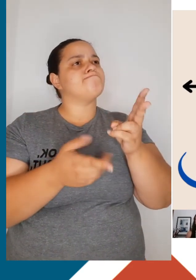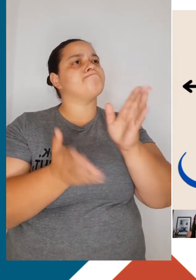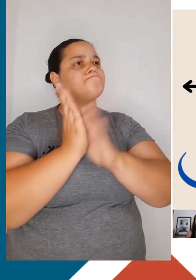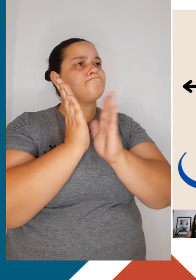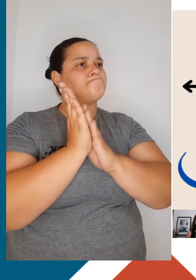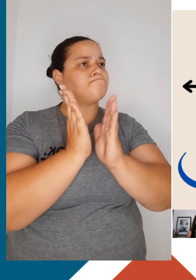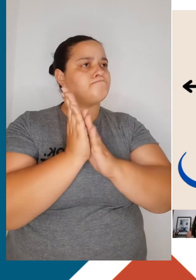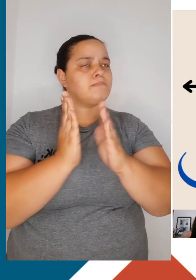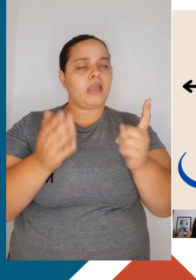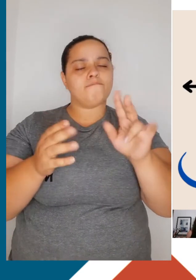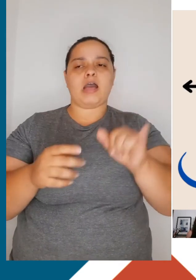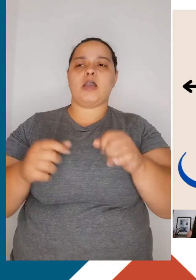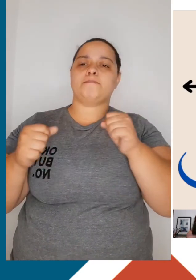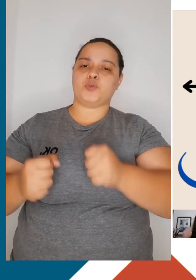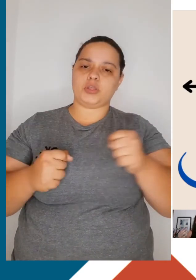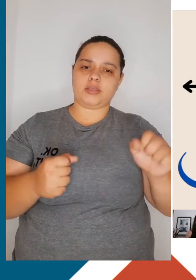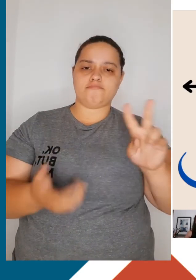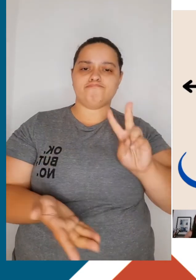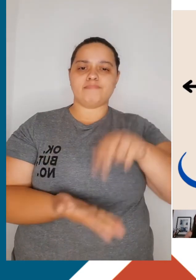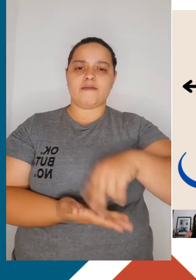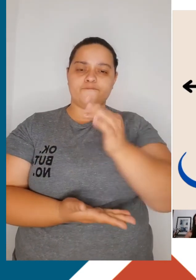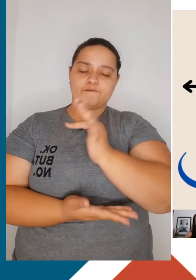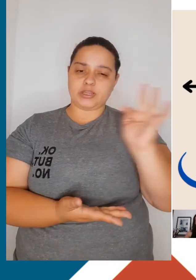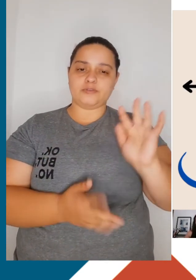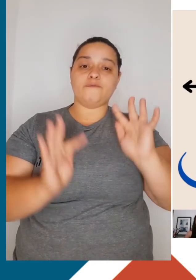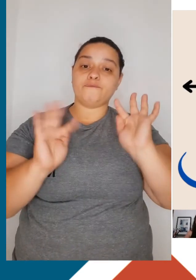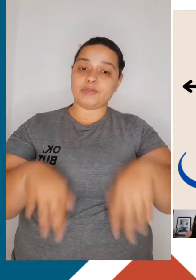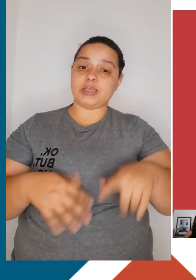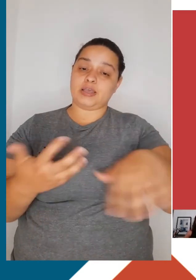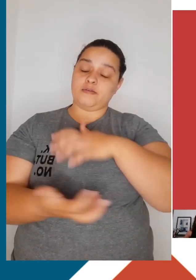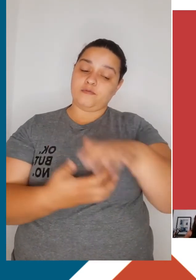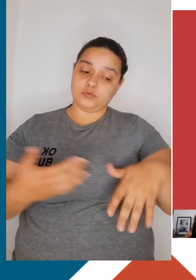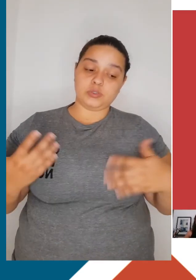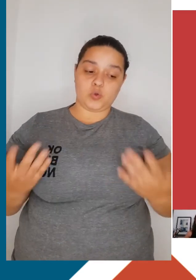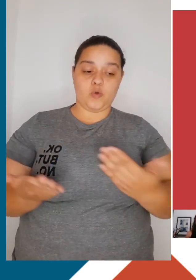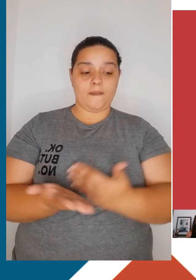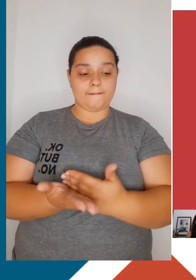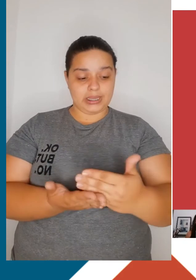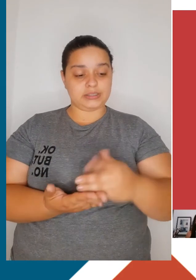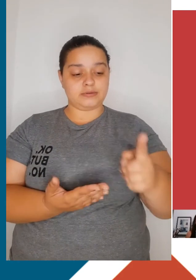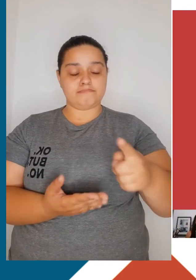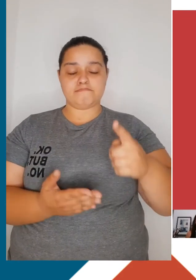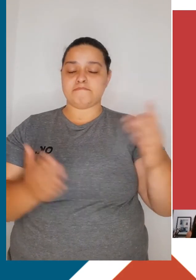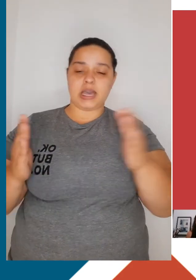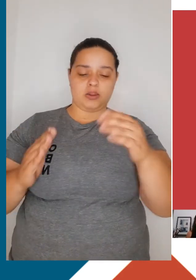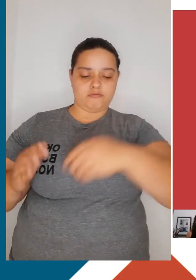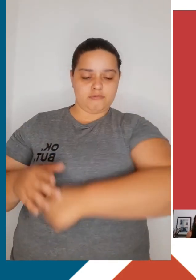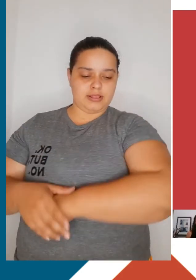e então ele vai assumir o poder, né, na França, liderando aí o final da Revolução. Começa, então, o período napoleônico, que